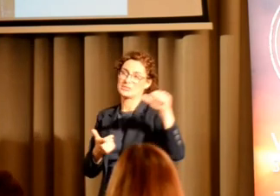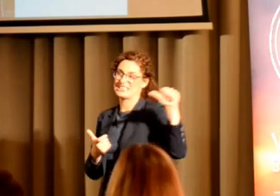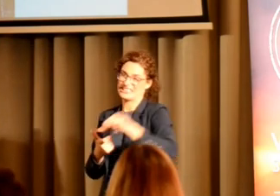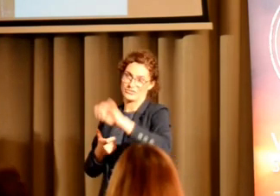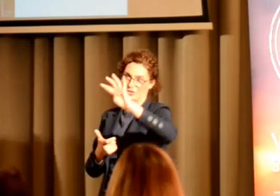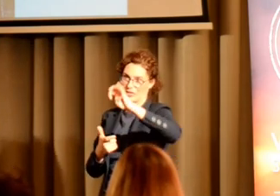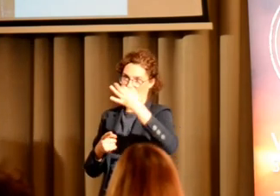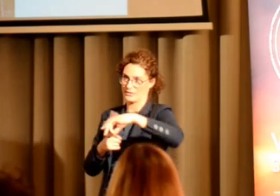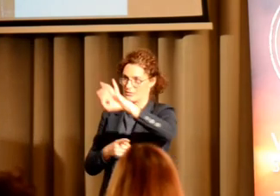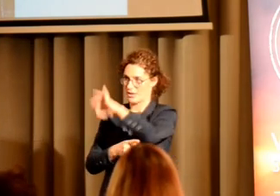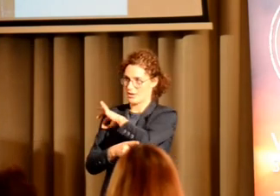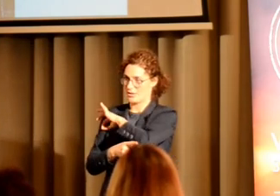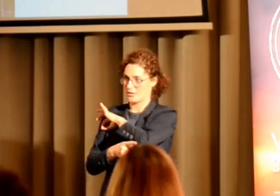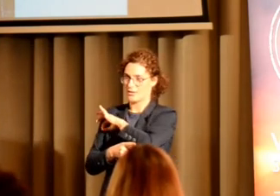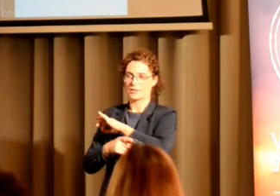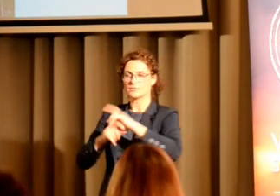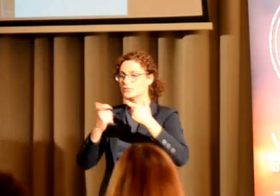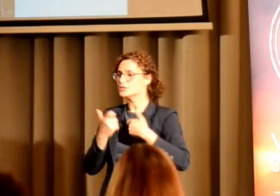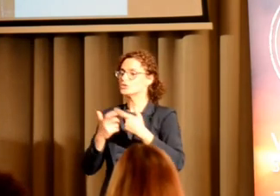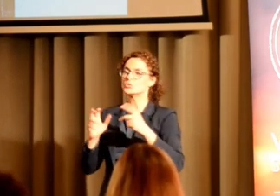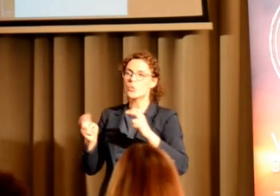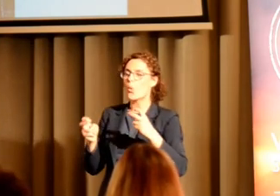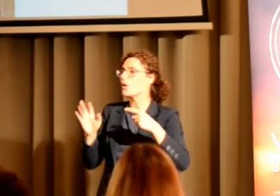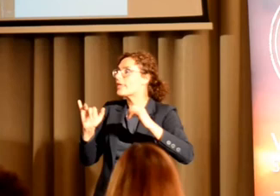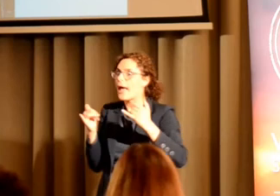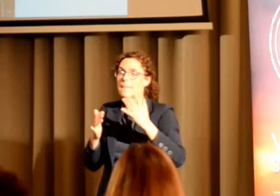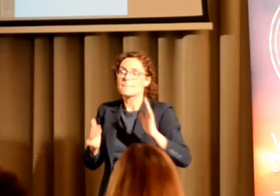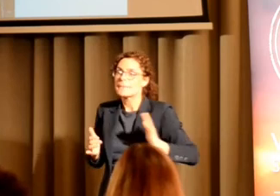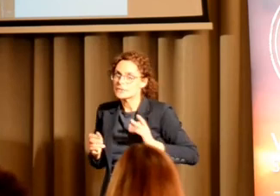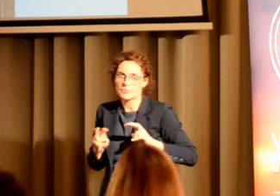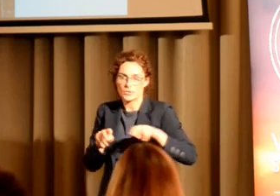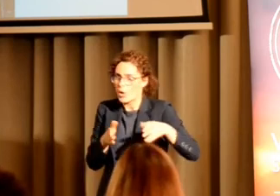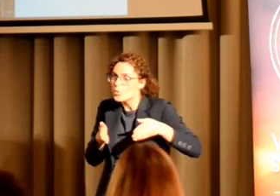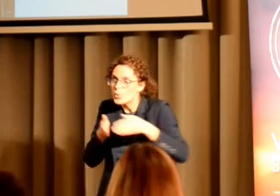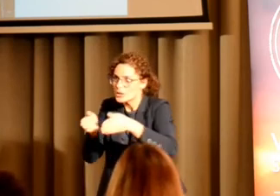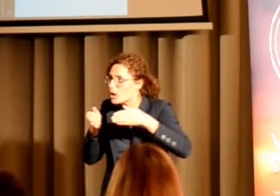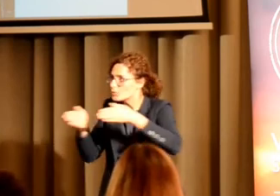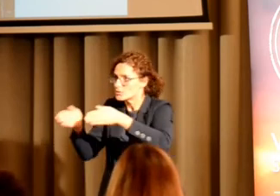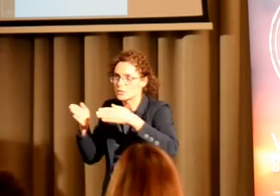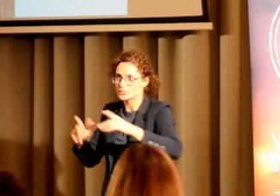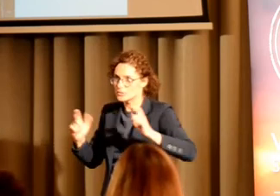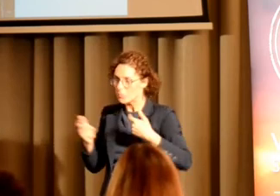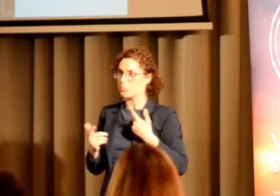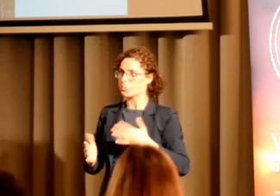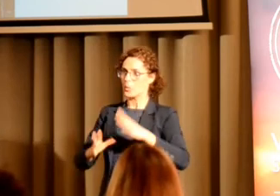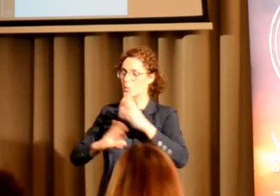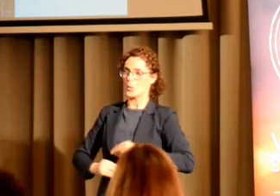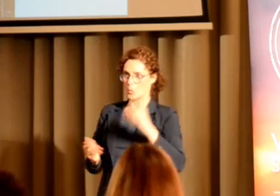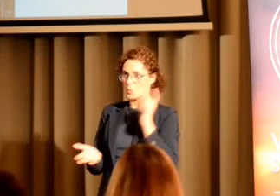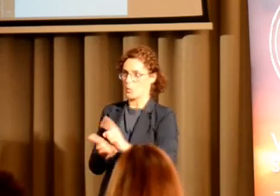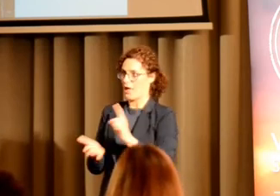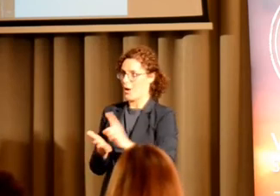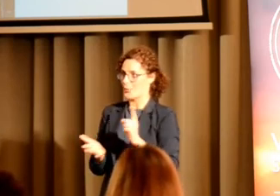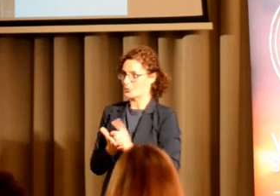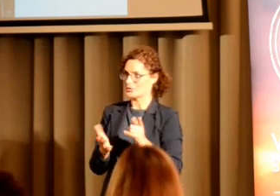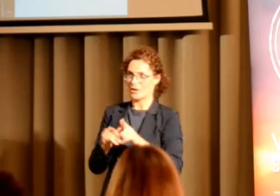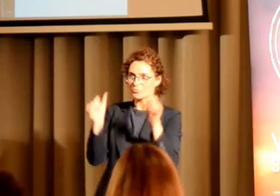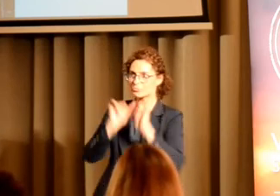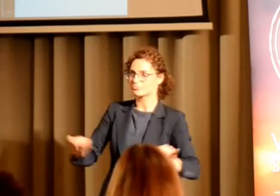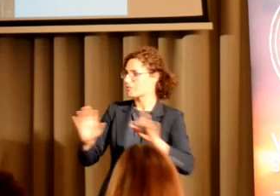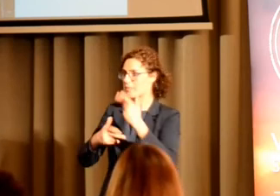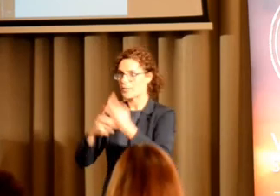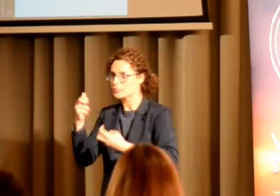1400 kilometrów, pokonując bezpiecznie, jakimś cudem, wszystkie te ruchliwe drogi, które u nas są, przechodząc przez autostradę A1,